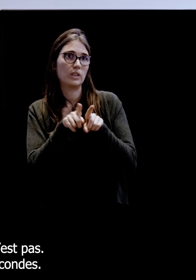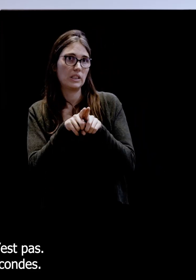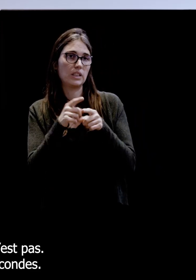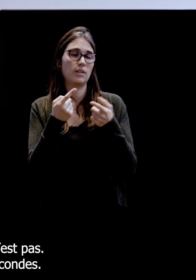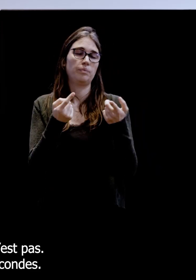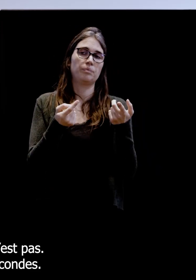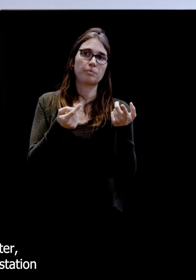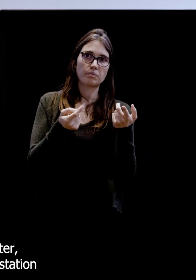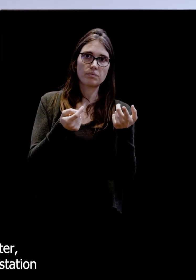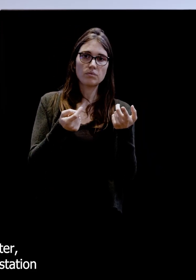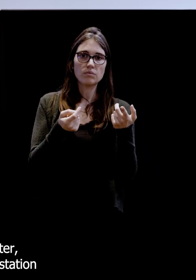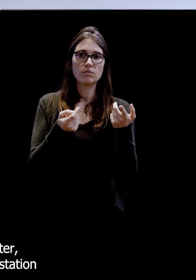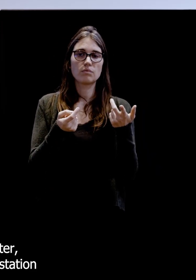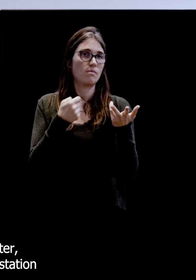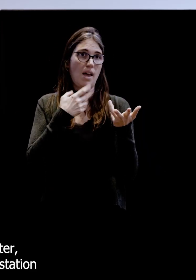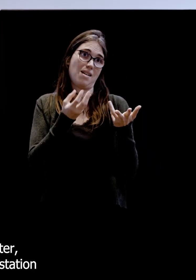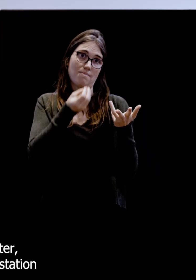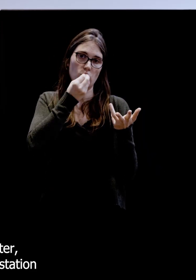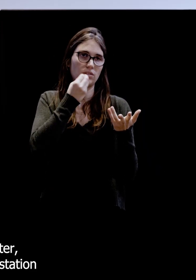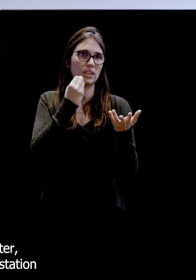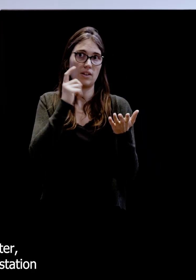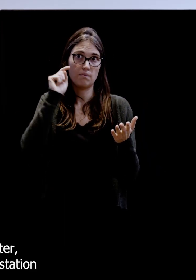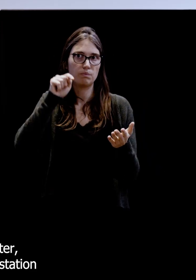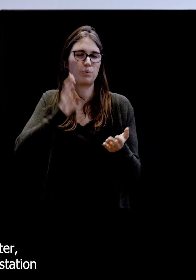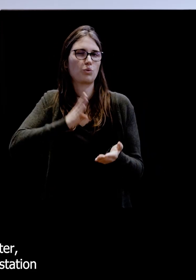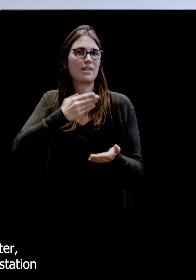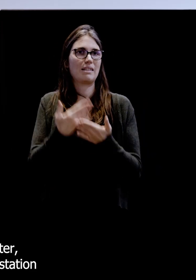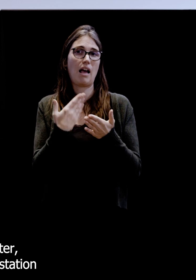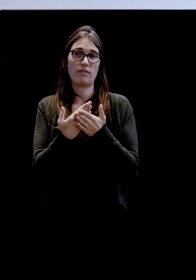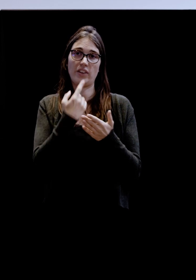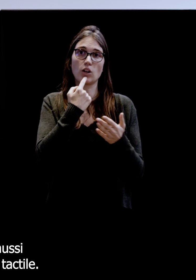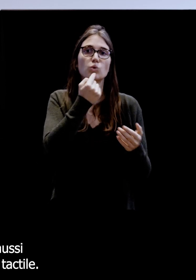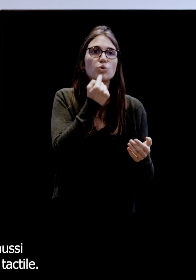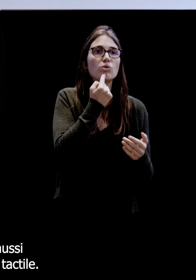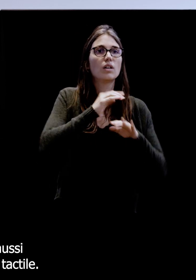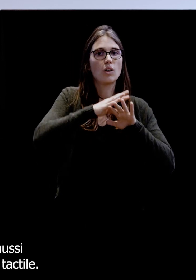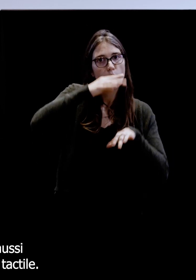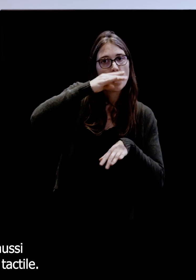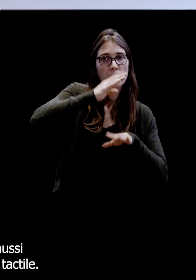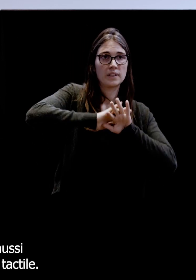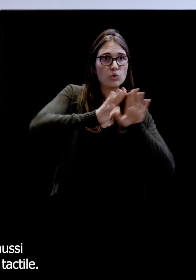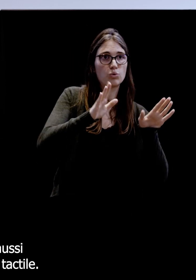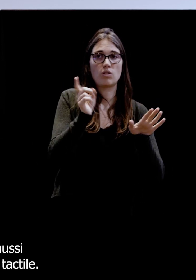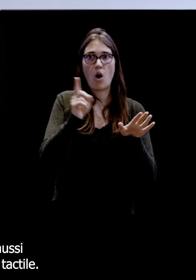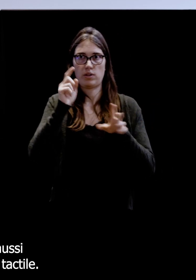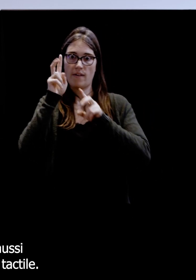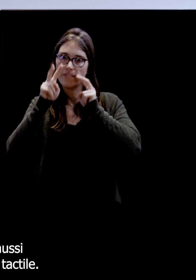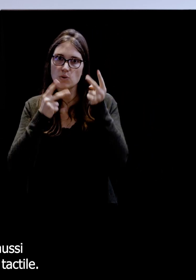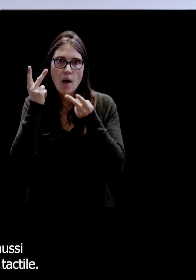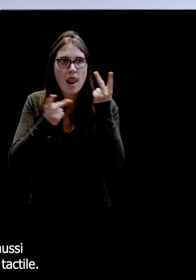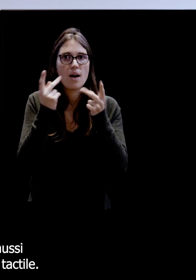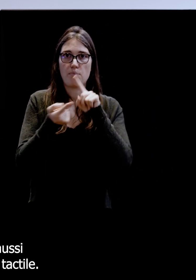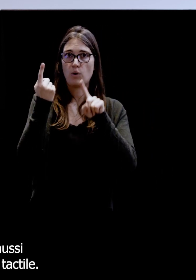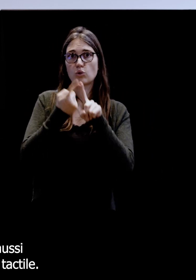verra dans 2 secondes. Mais pour s'alimenter, ce n'est pas que la gustation et l'olfaction. C'est aussi le visuel, c'est